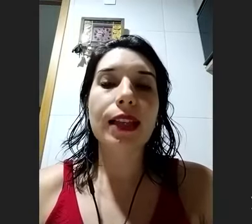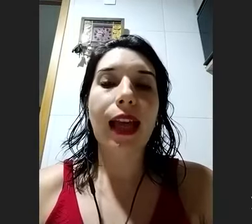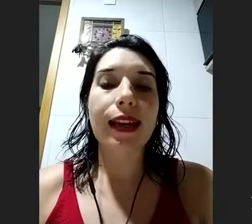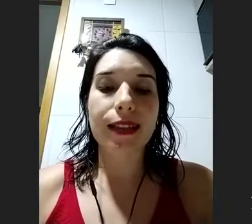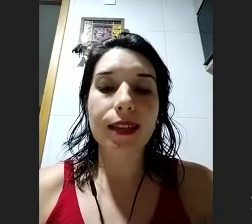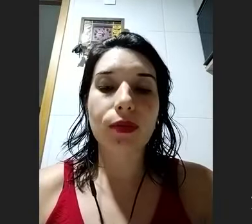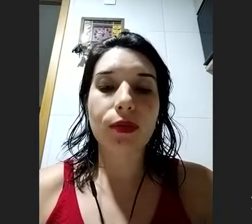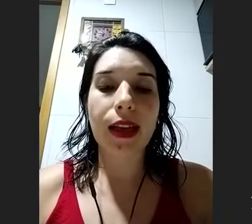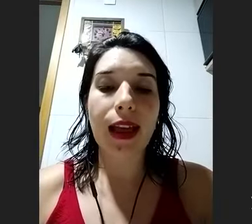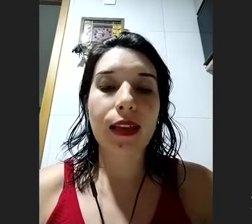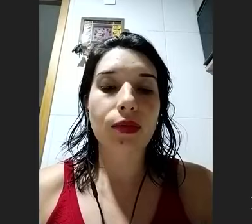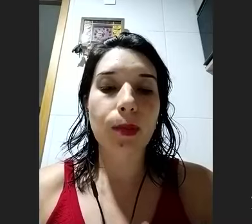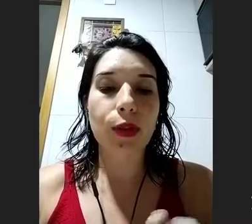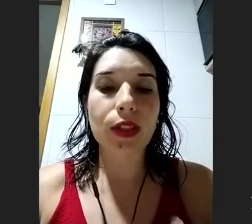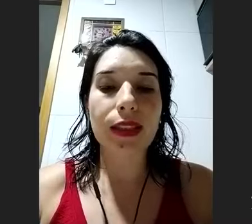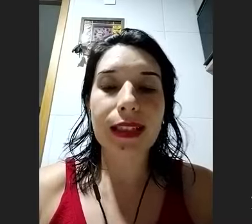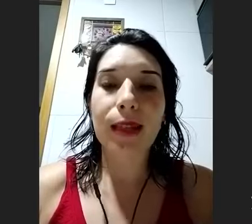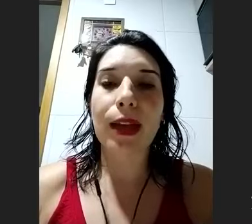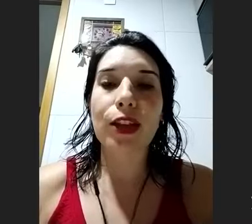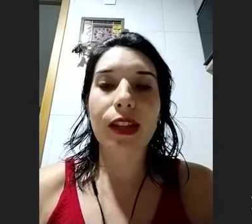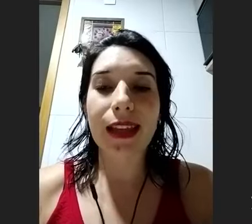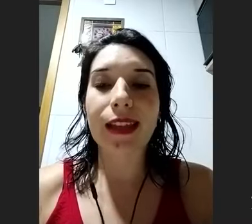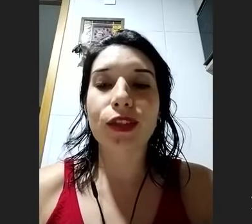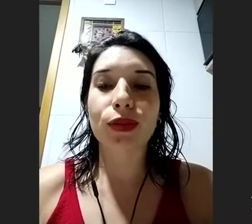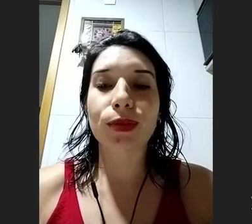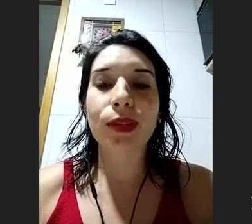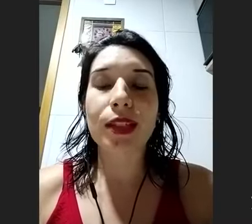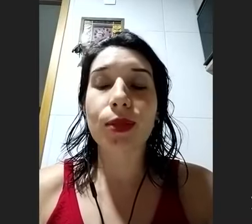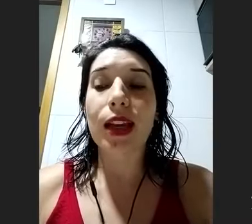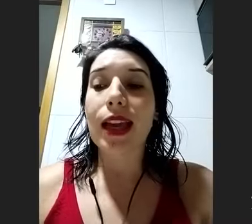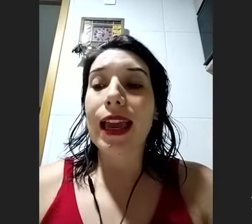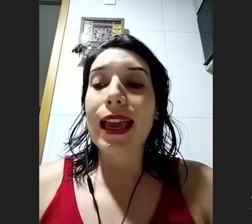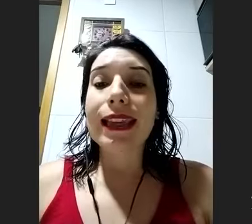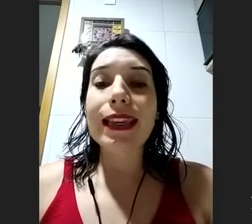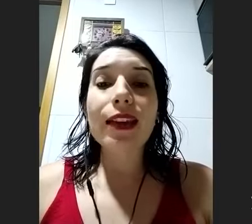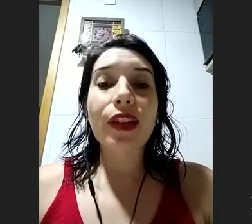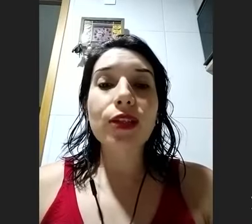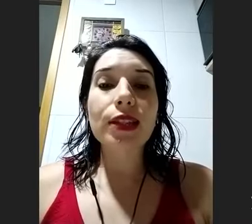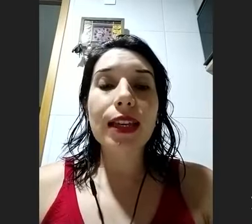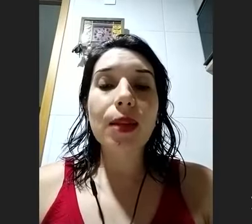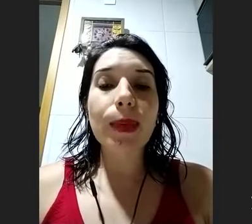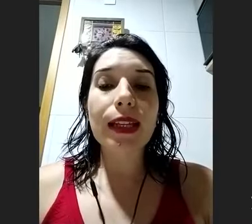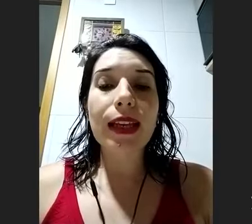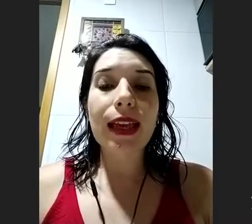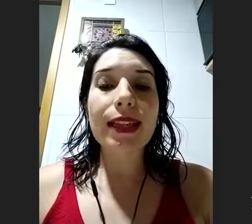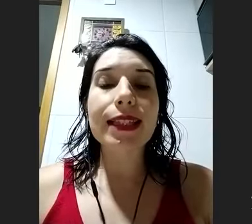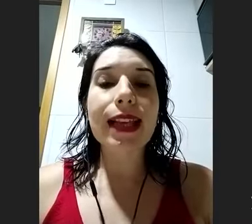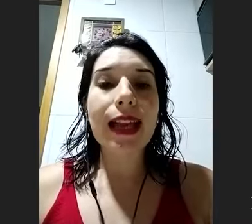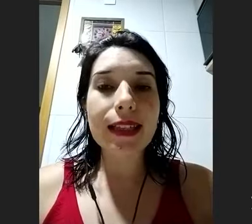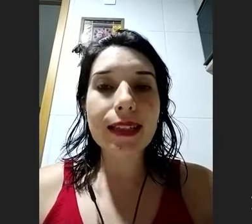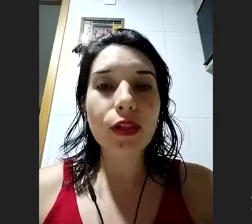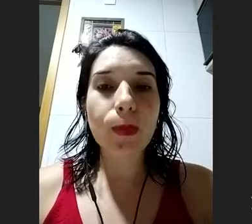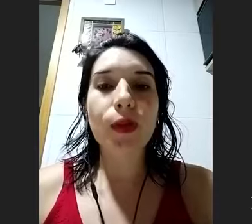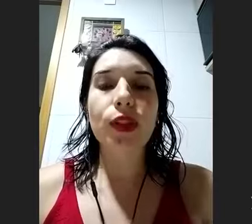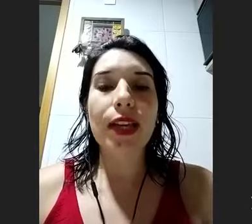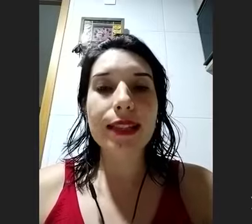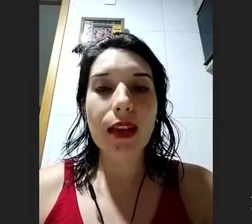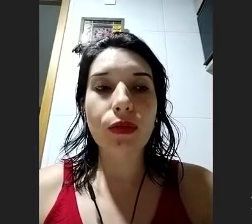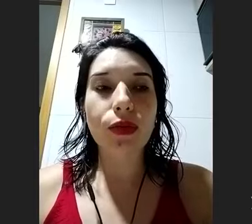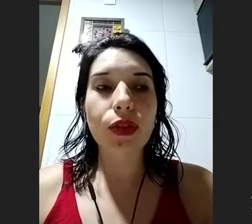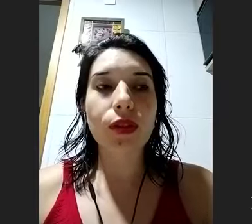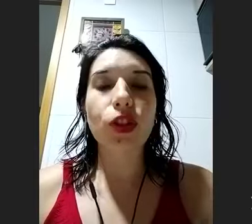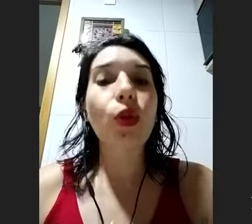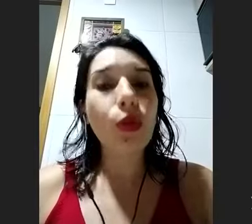me esclareçam, Renato, as pessoas que entendem mais de lei, de tudo isso, que eu vejo sempre essa carência dos profissionais